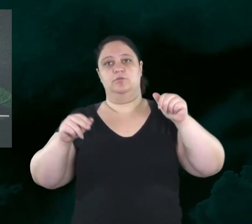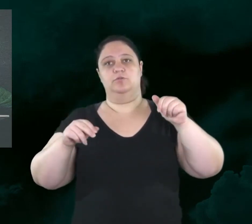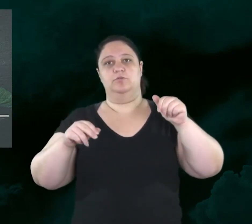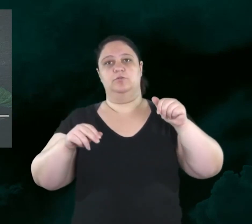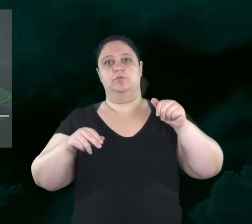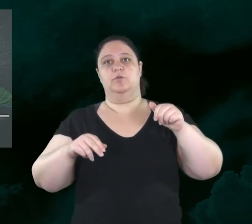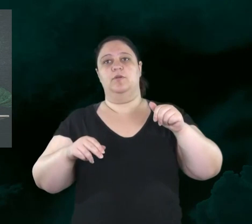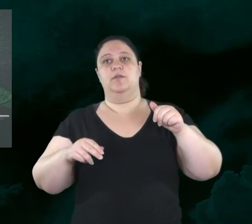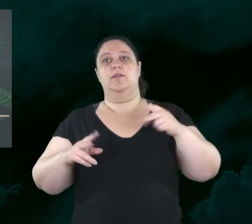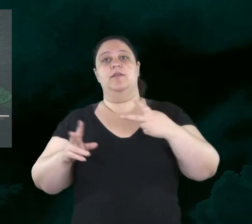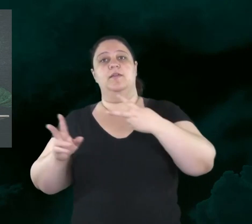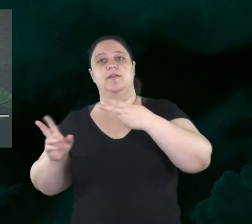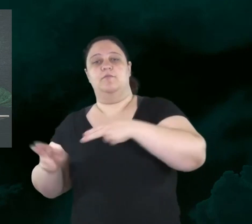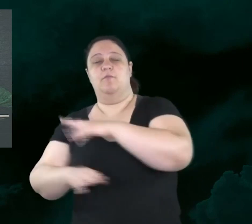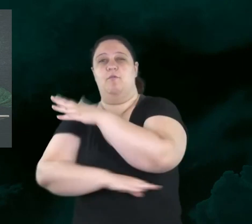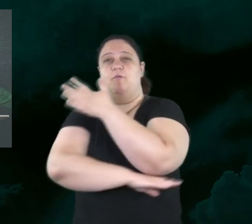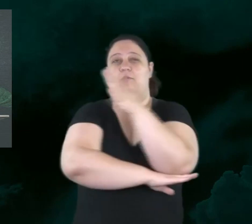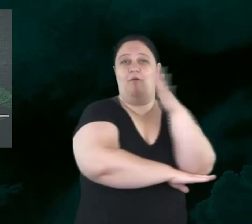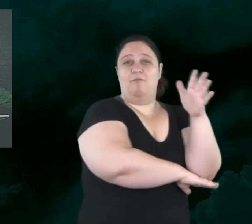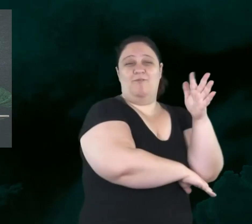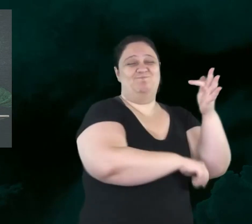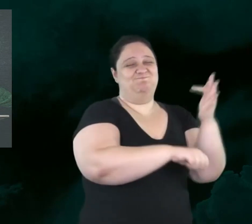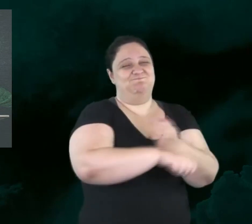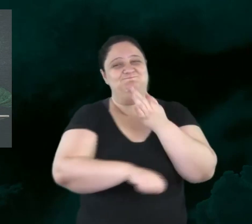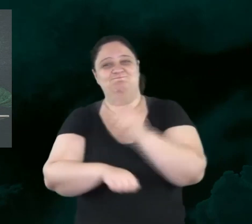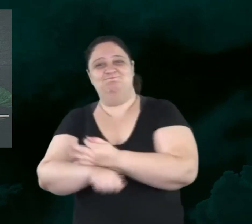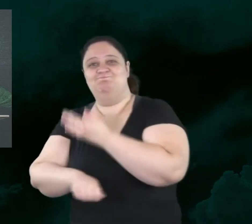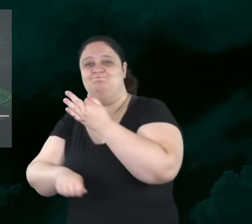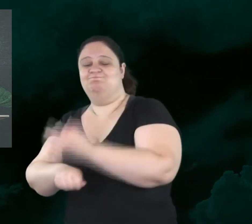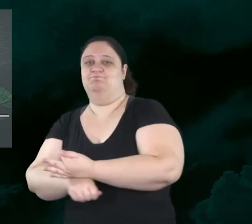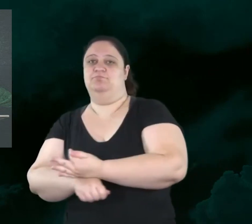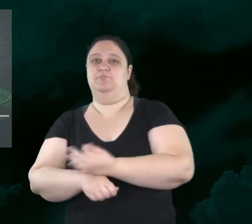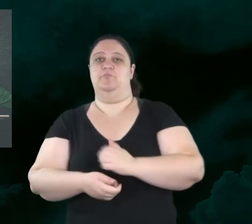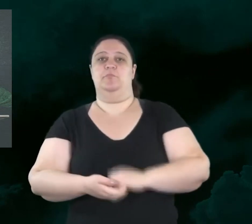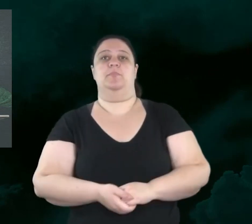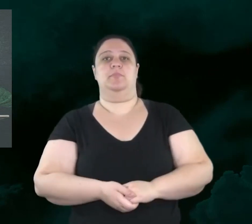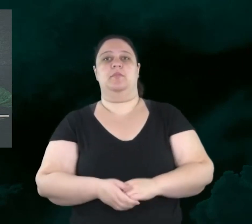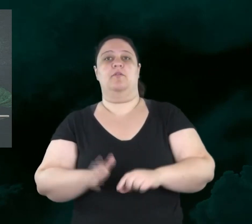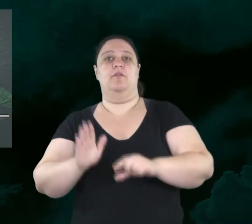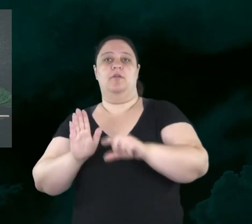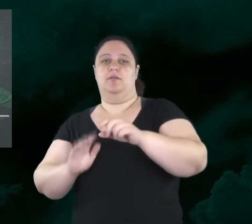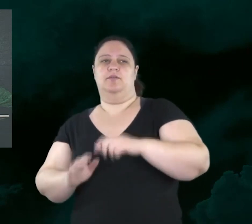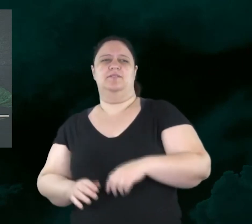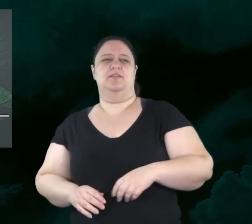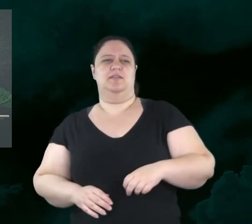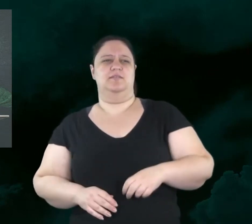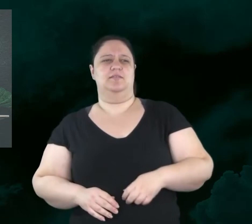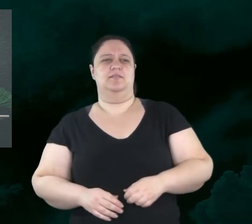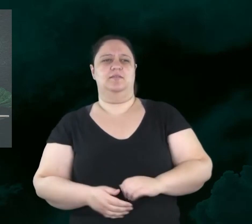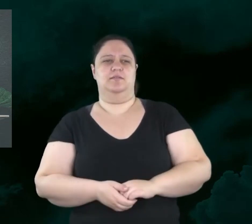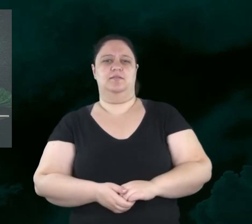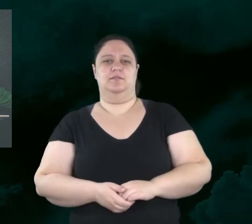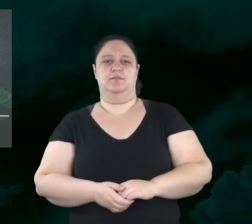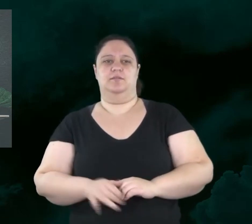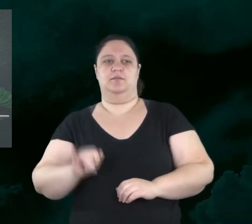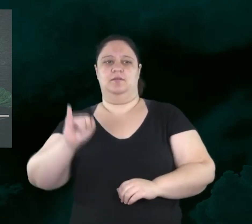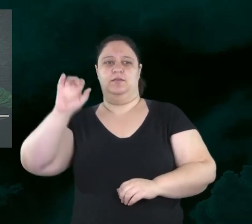e como Orvalho. Os versículos são Isaías capítulo 6, versículo